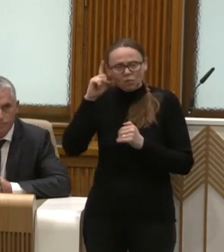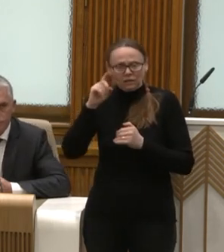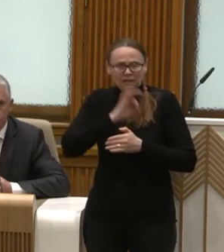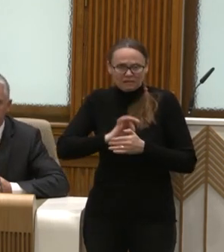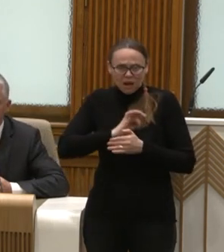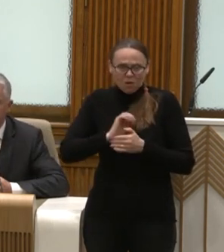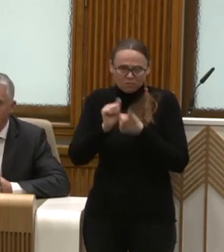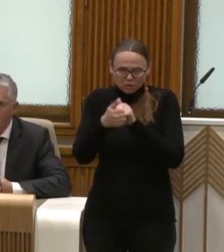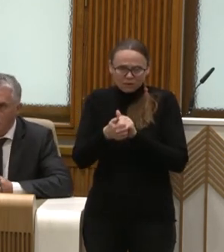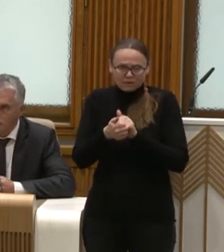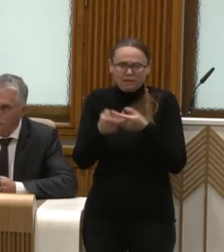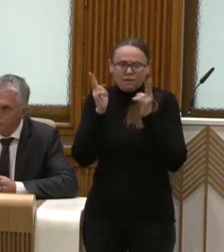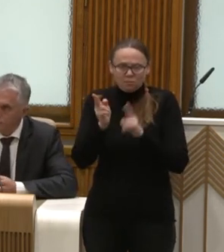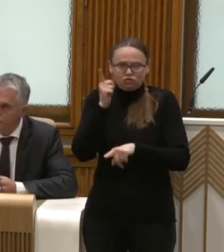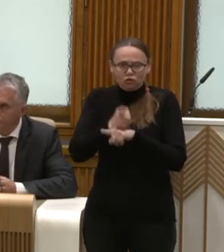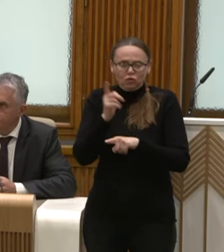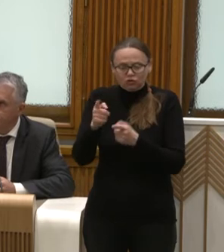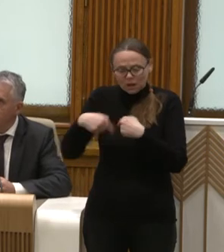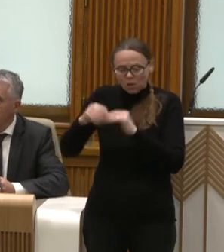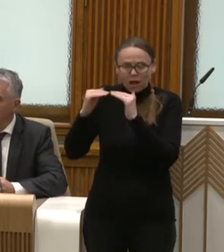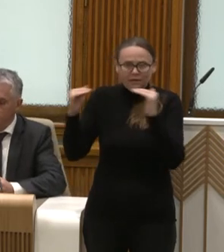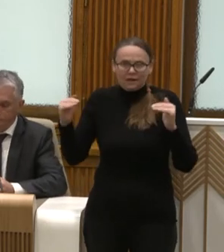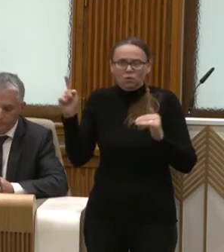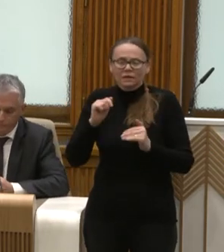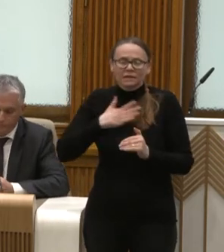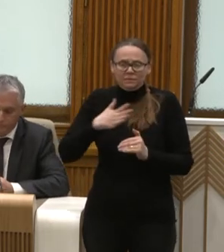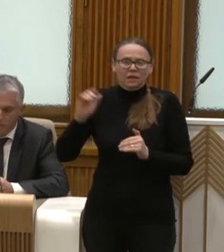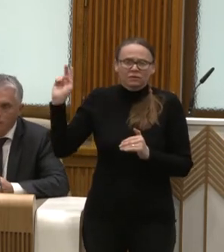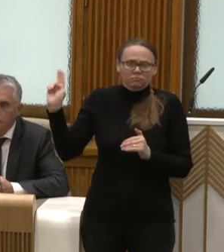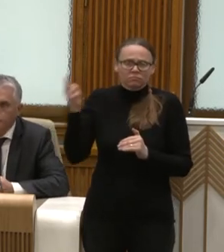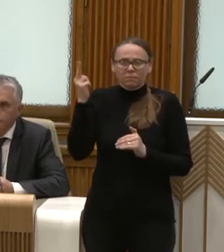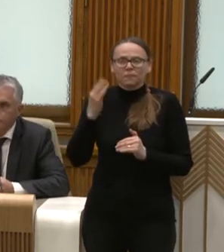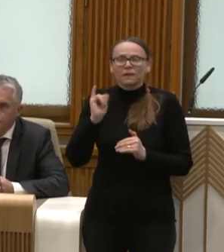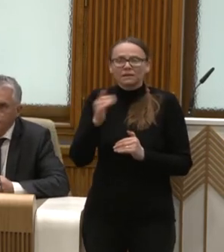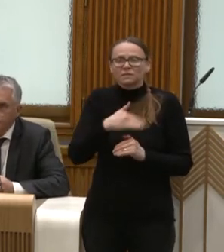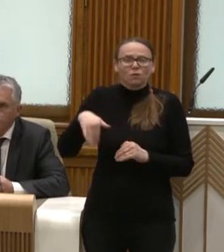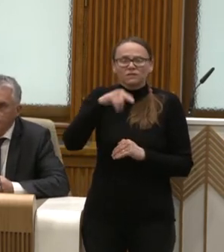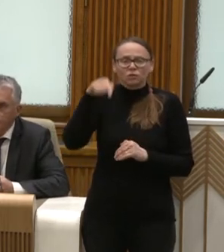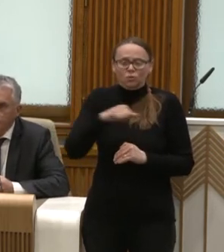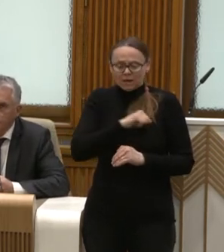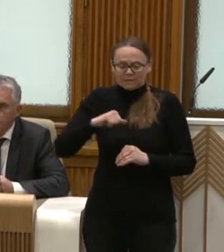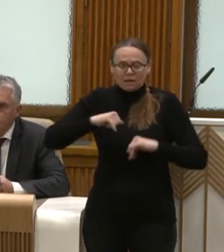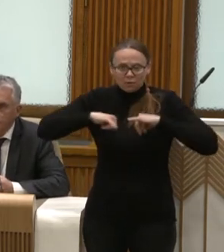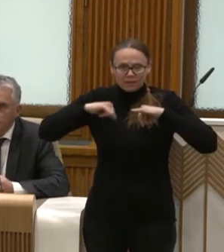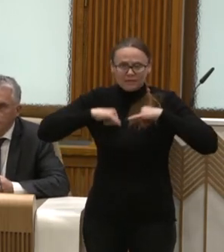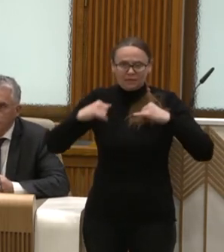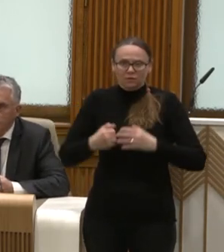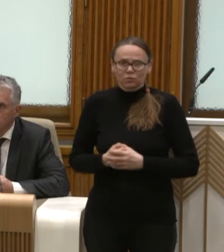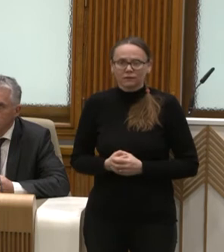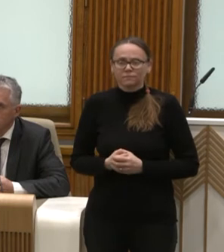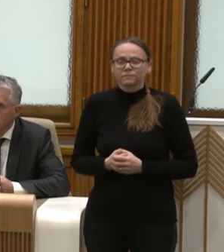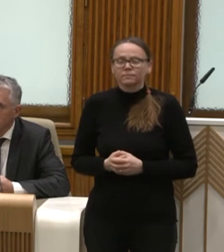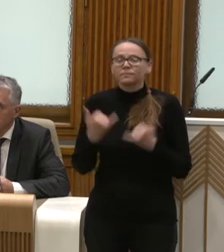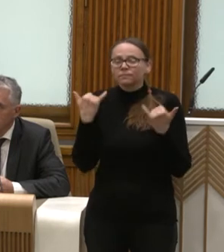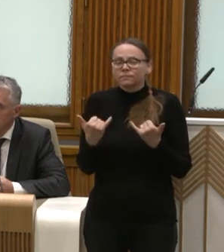možno določiti tudi na sami lokalni ravni in ponovno apeliram na to, da smo vsi tukaj samoinicijativni.